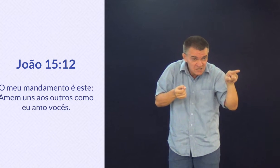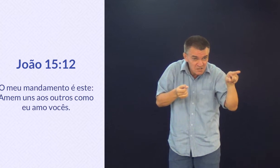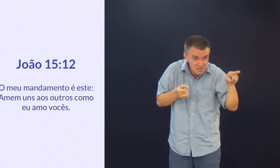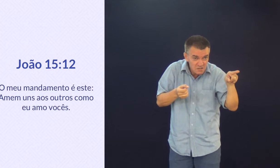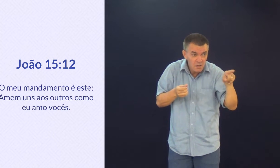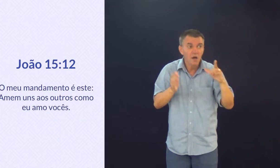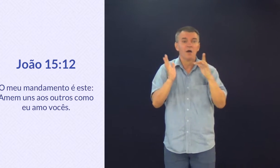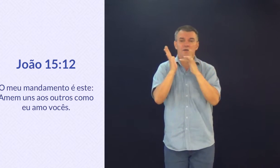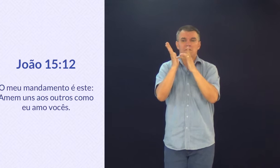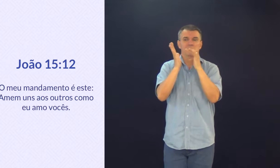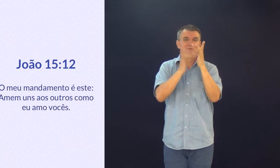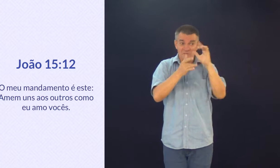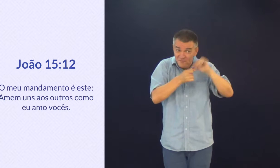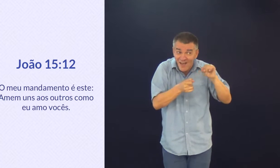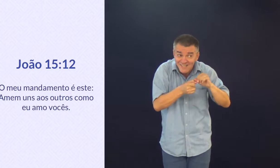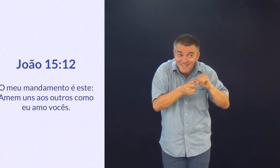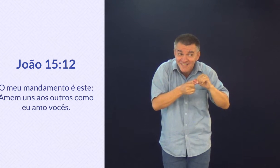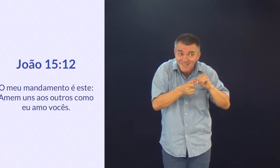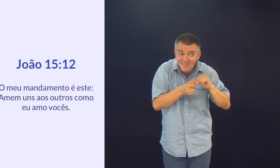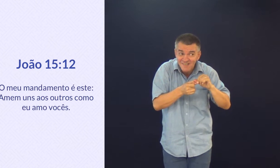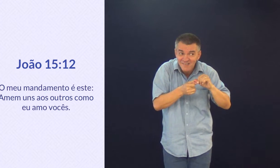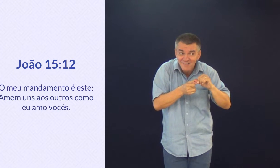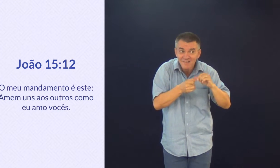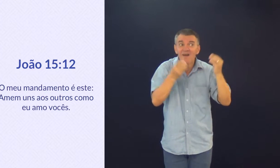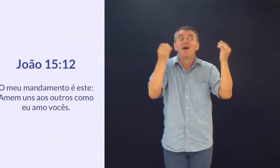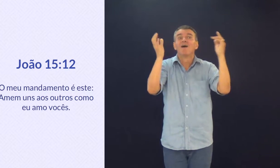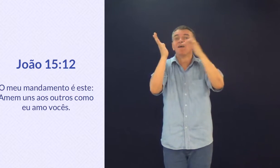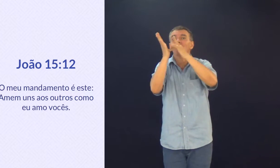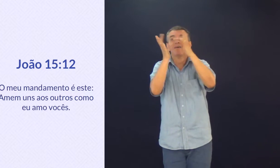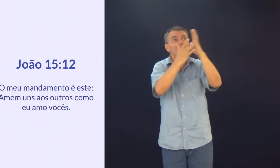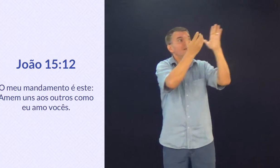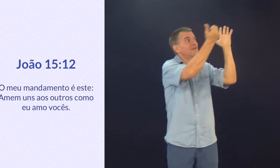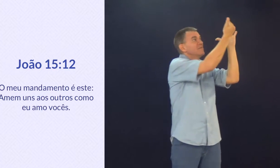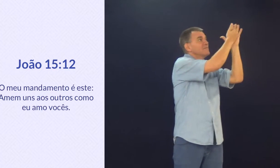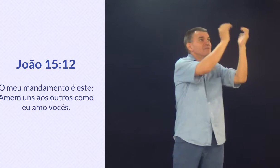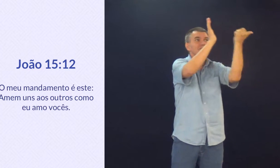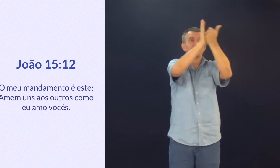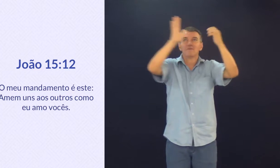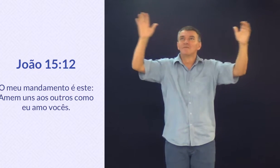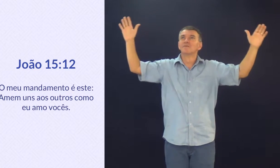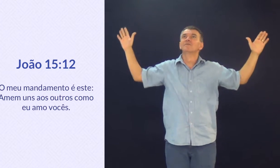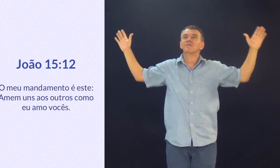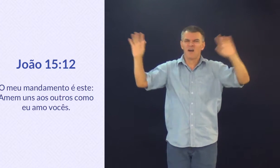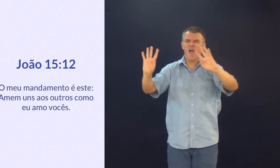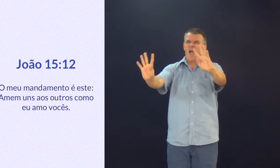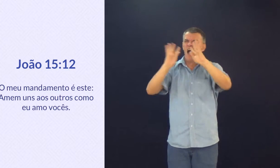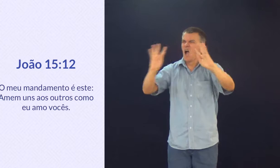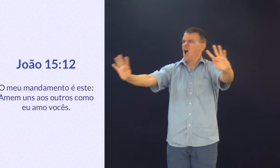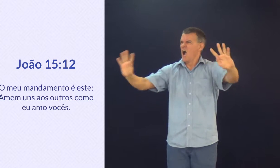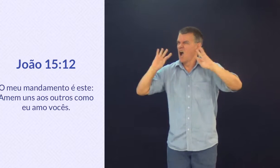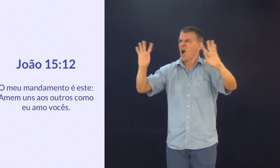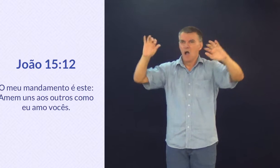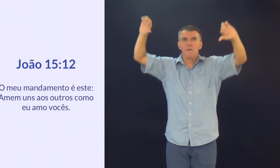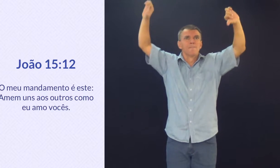afastar porque não gostou jesus não faz isso como que jesus agiria esmurrada cruz